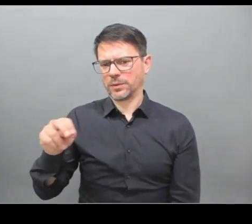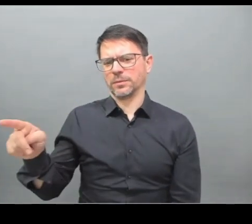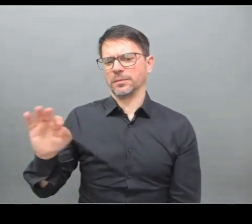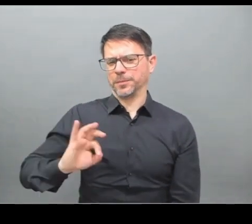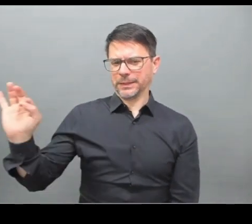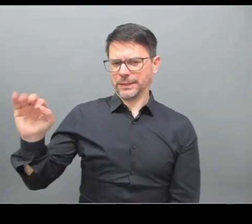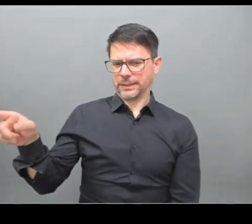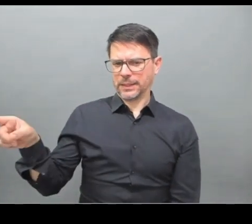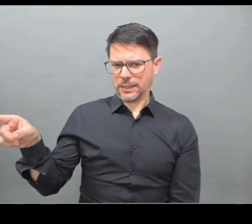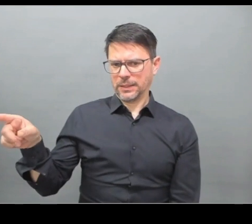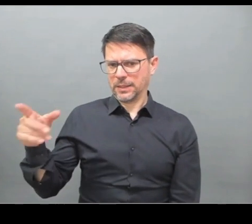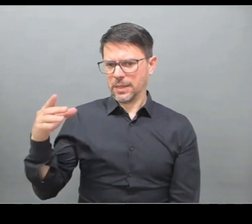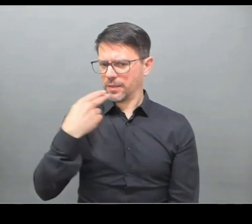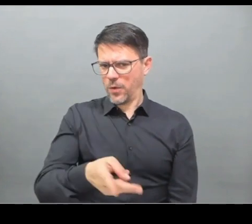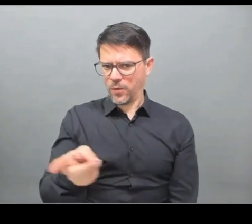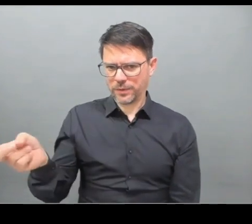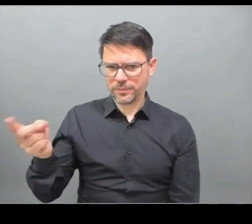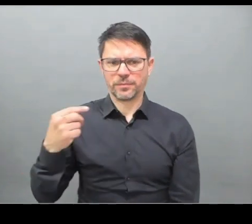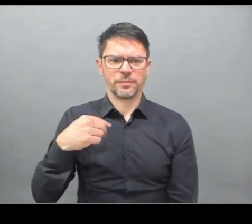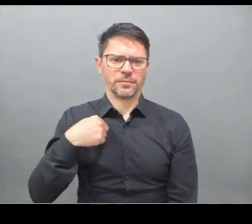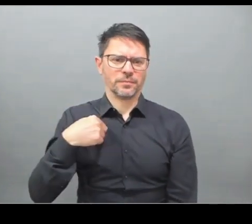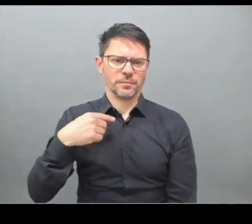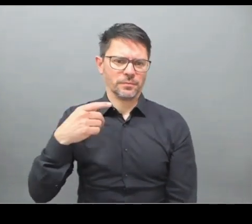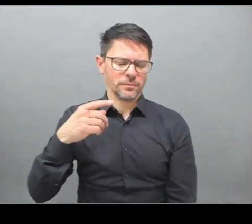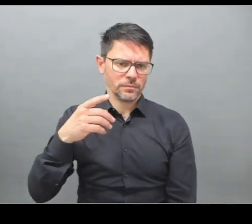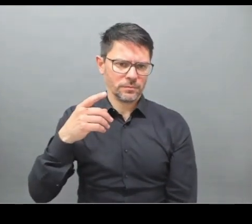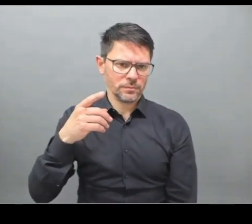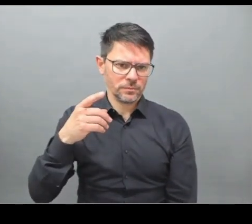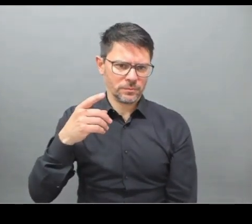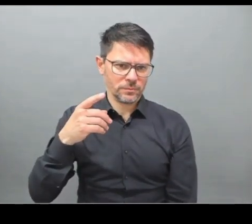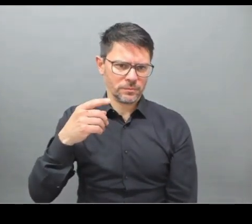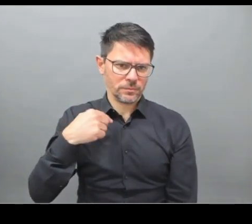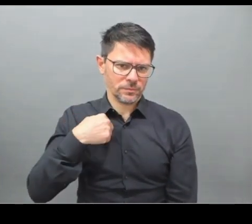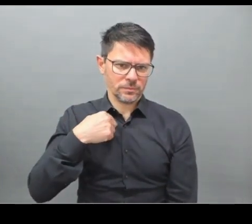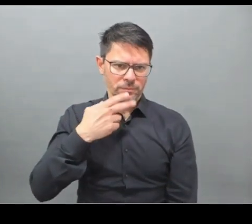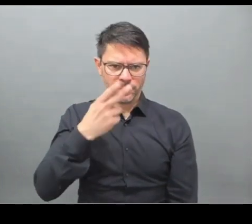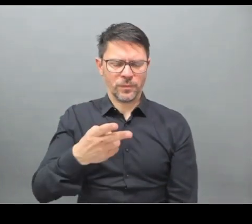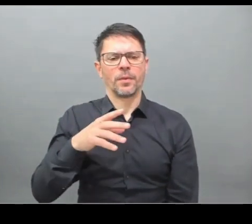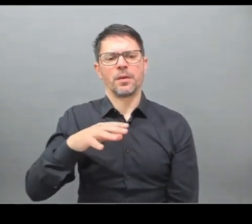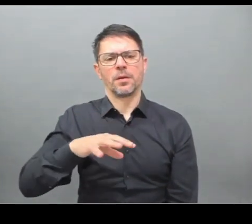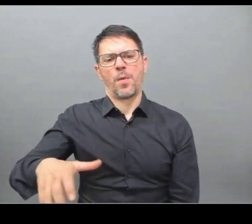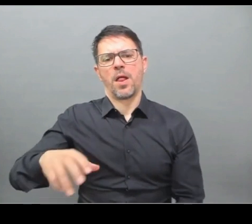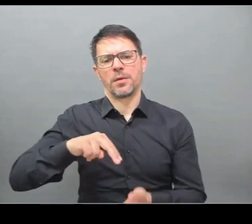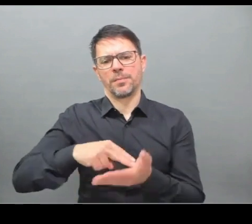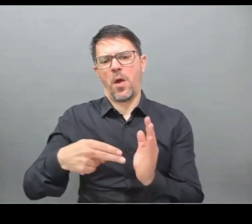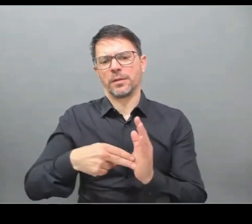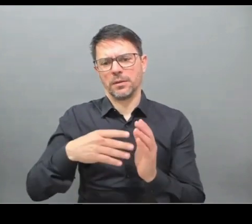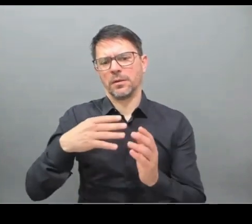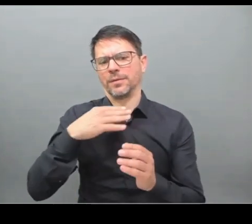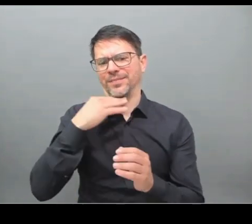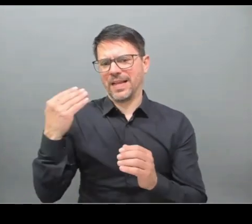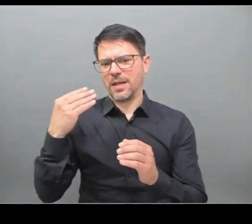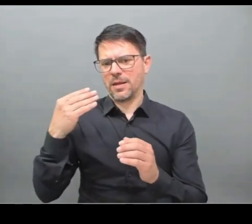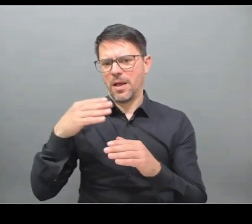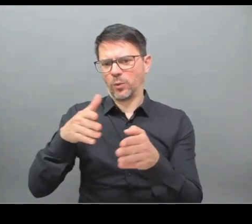während der Corona-Zeit oder während der akuten Corona-Phase Betten nicht betrieben werden konnten, sondern dass dieser Zustand jetzt auch weiter anhält,